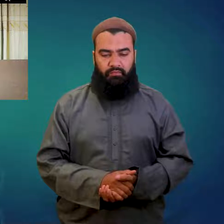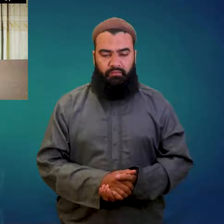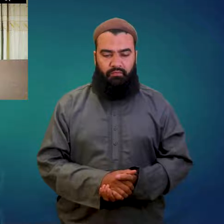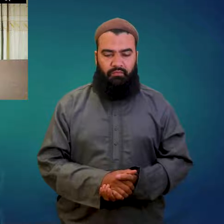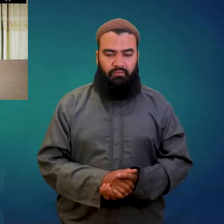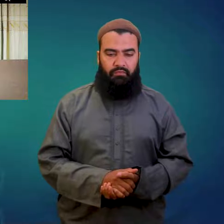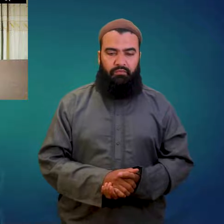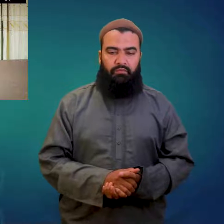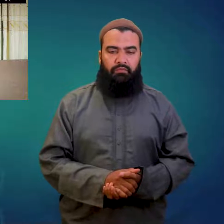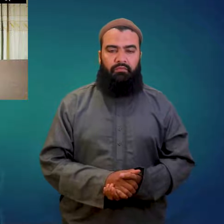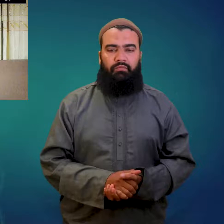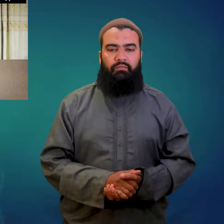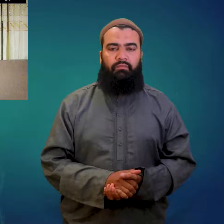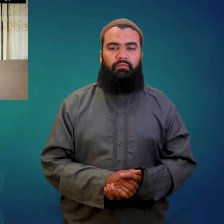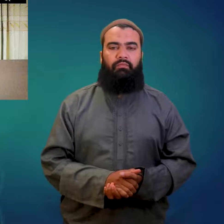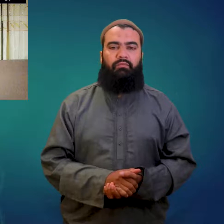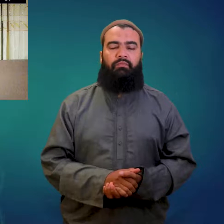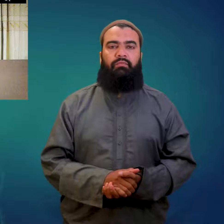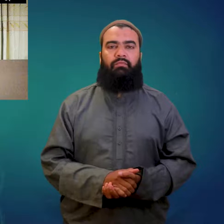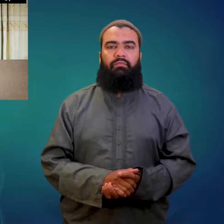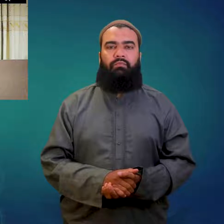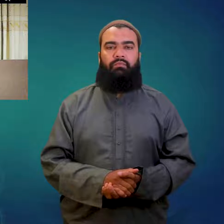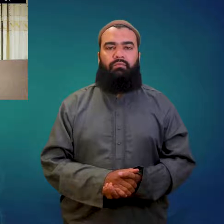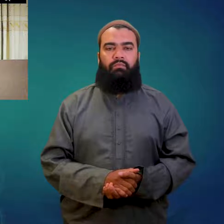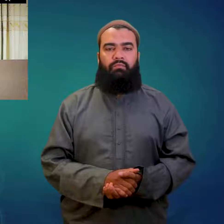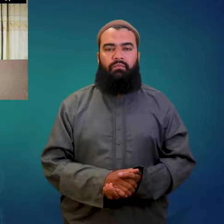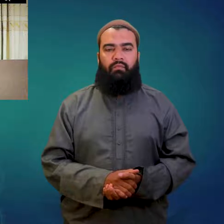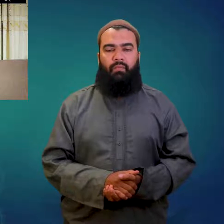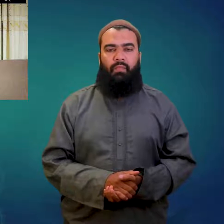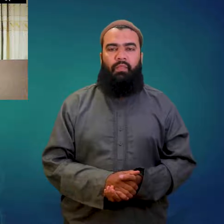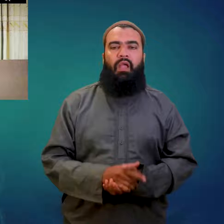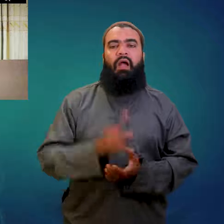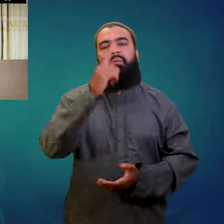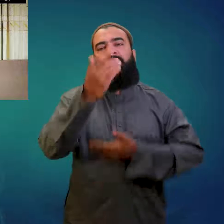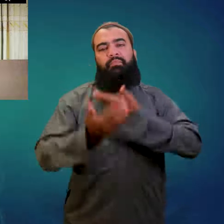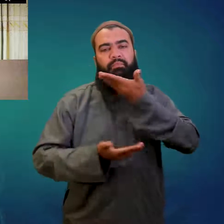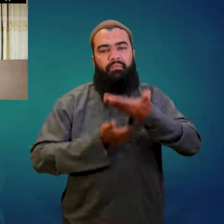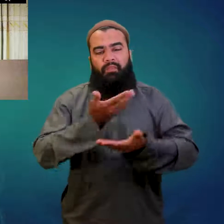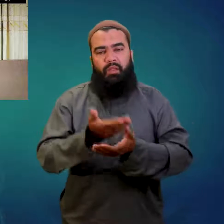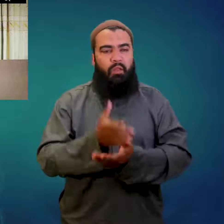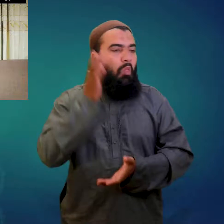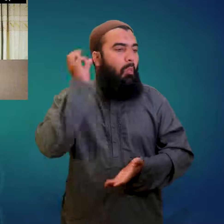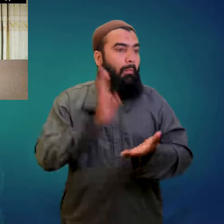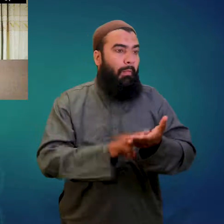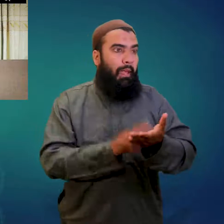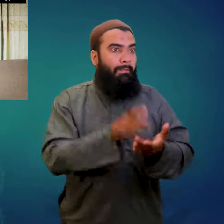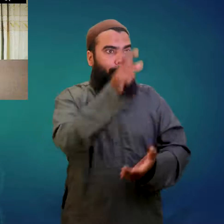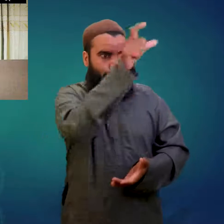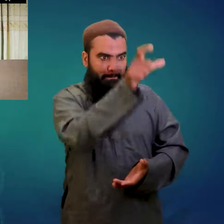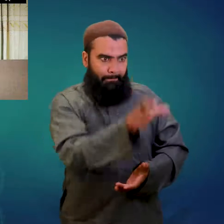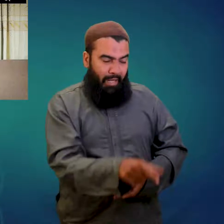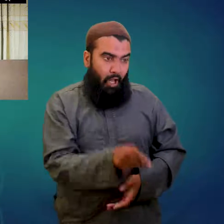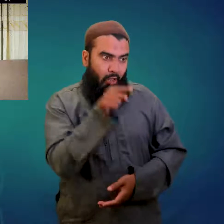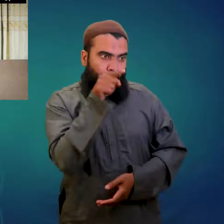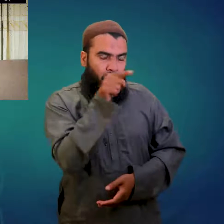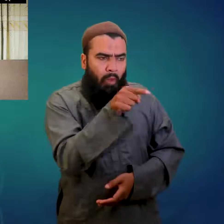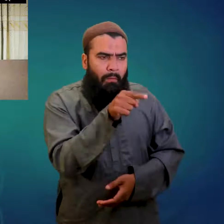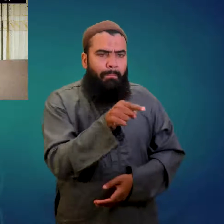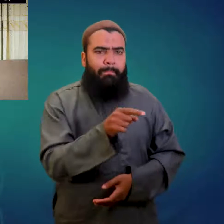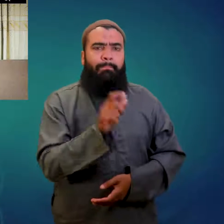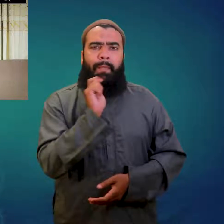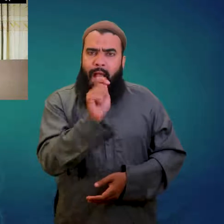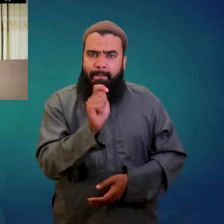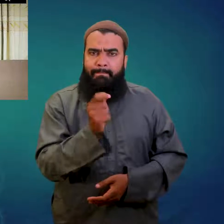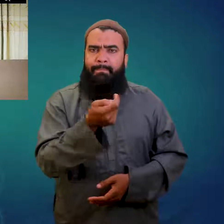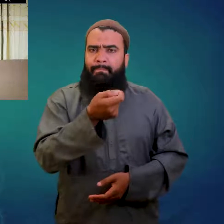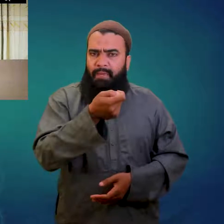الذین آمنوا لا تلہکم اموالکم ولا اولادکم عن ذکر اللہ، اے ایمان والو